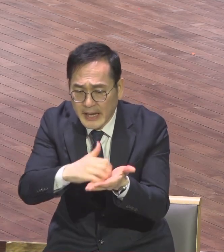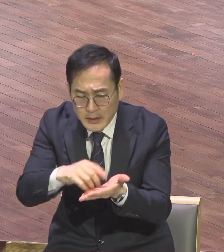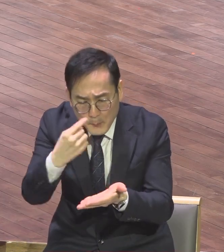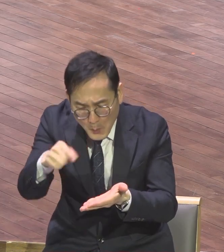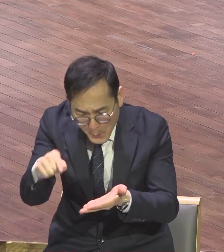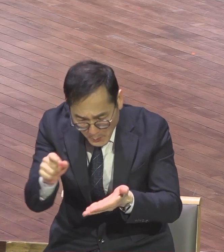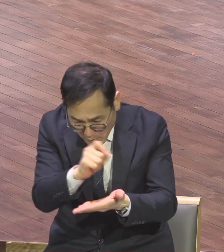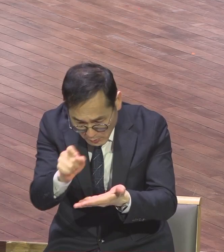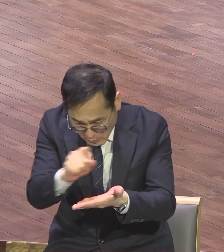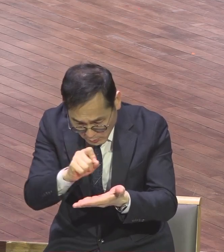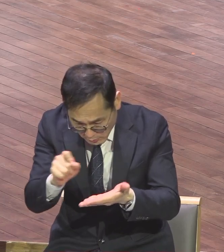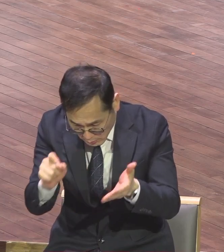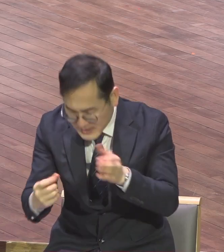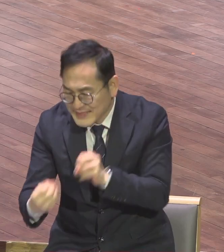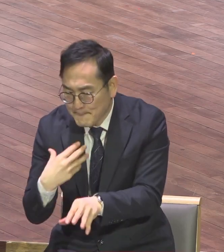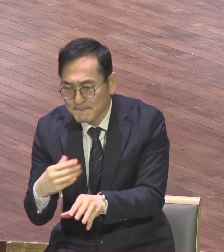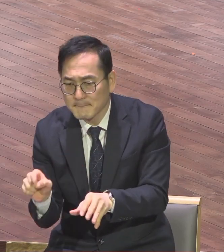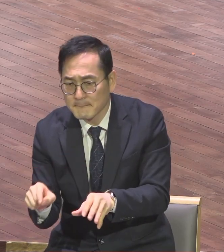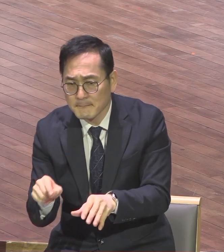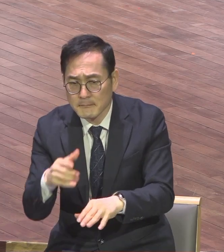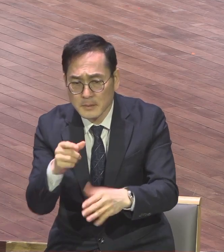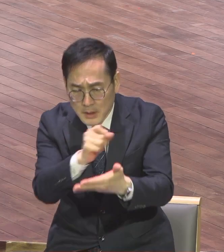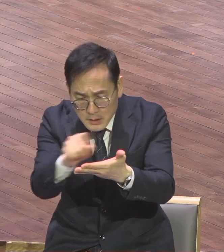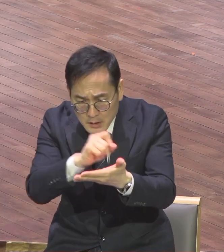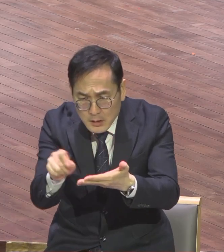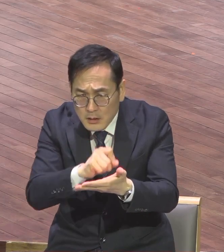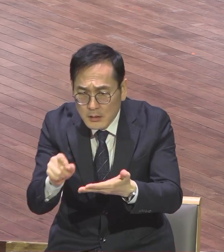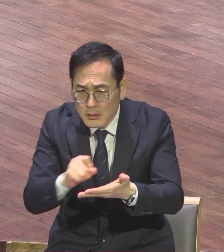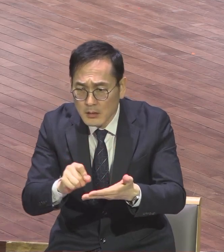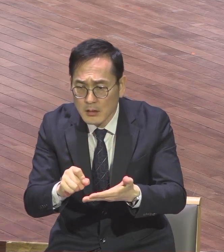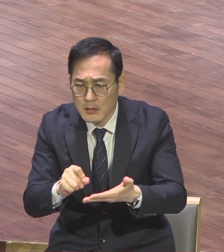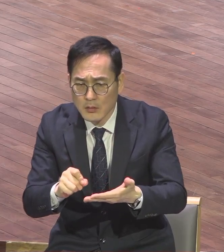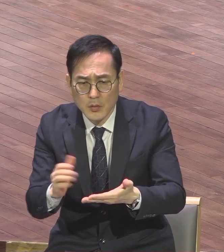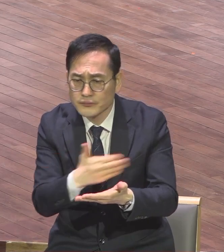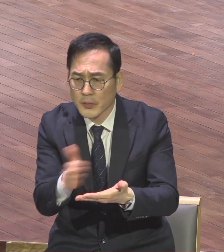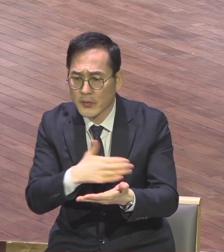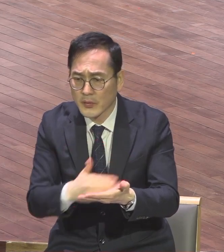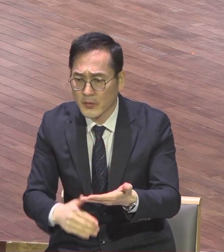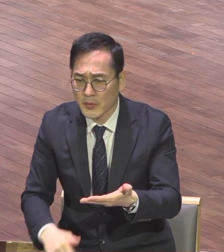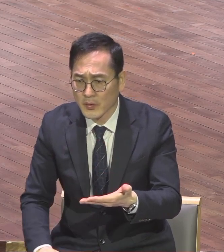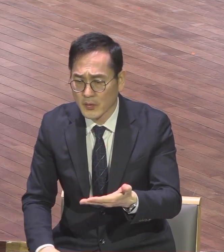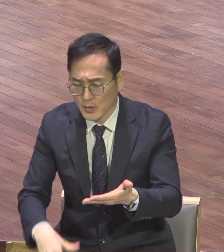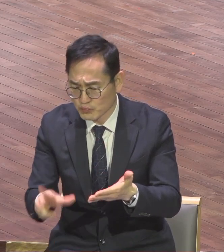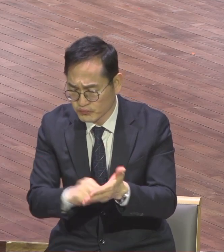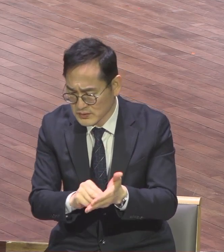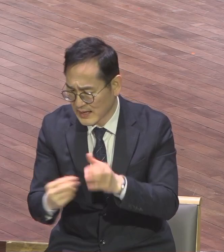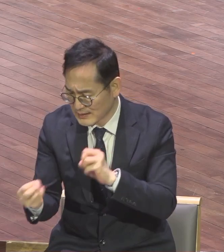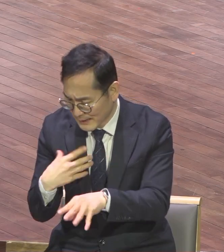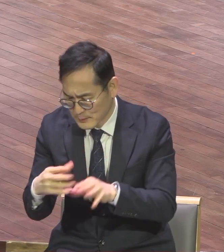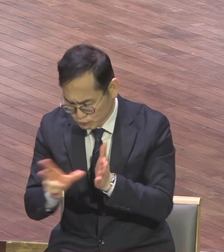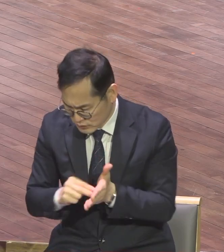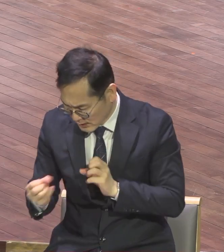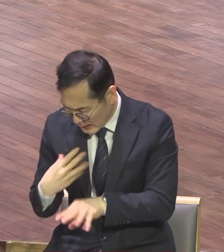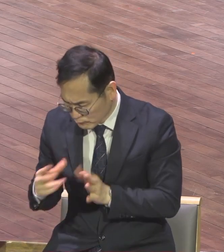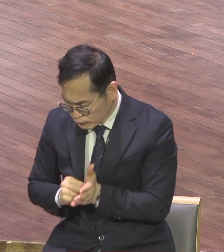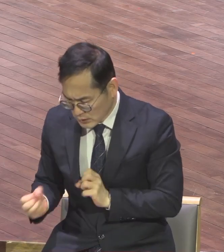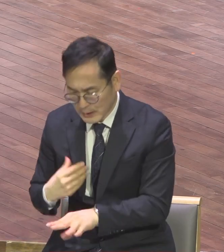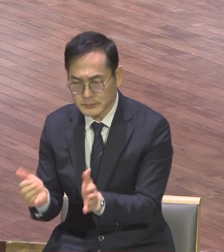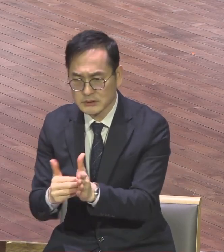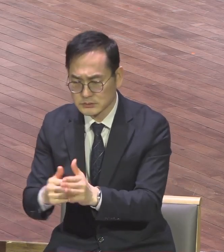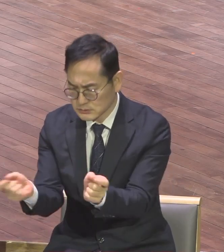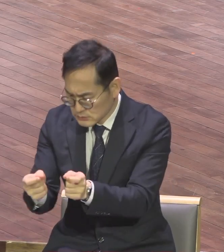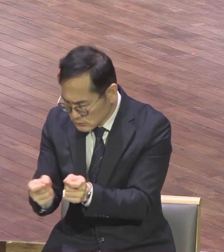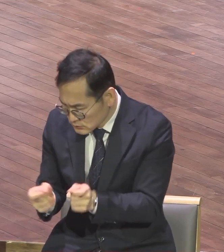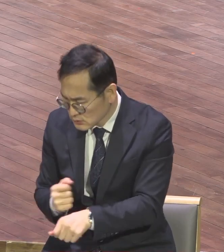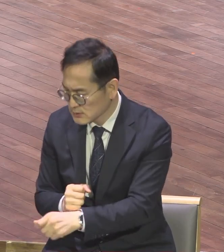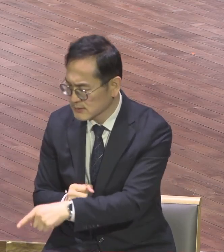진짜 알고 풀었는지 베껴 썼는지 확인하는 방법은 간단합니다. 똑같은 문제 다시 풀게 보면 돼요. 그렇게